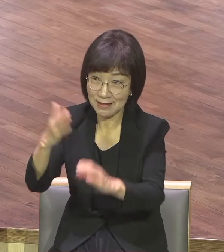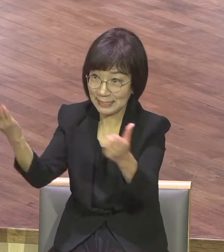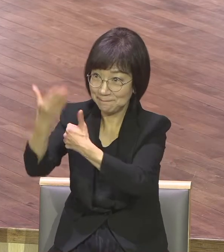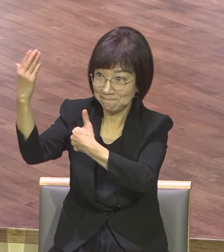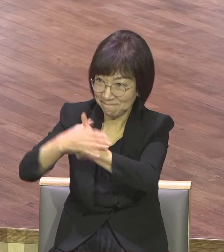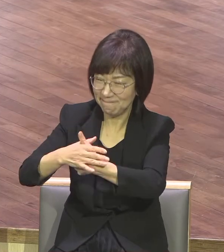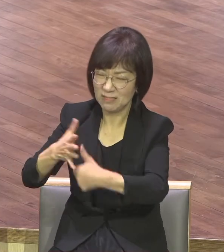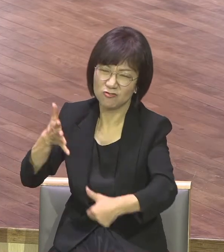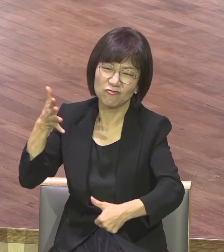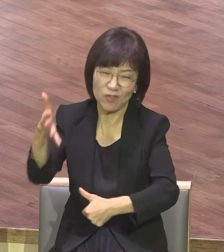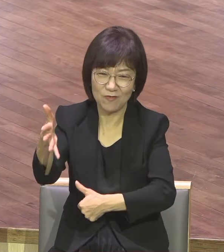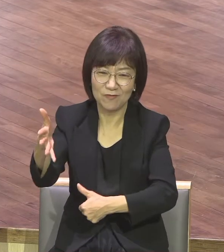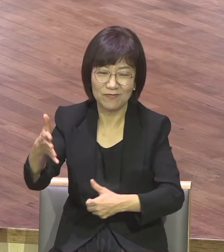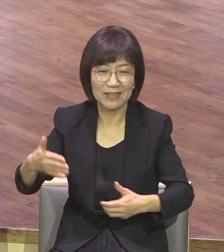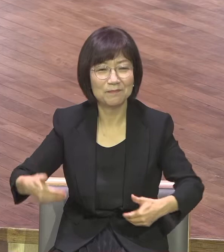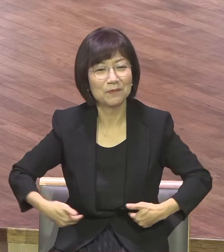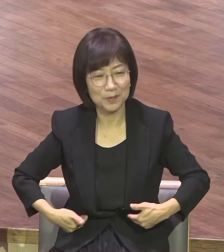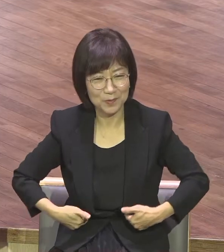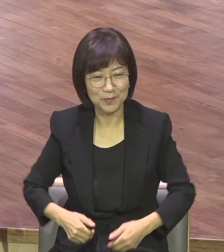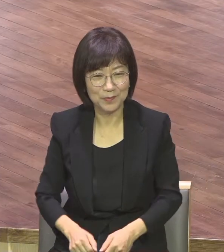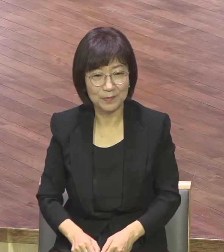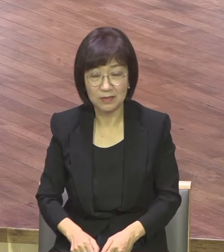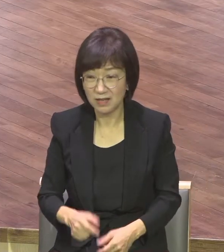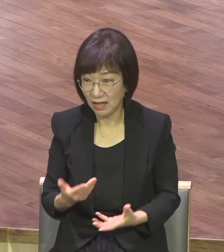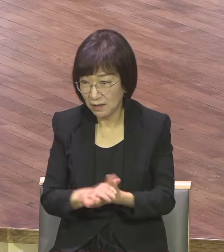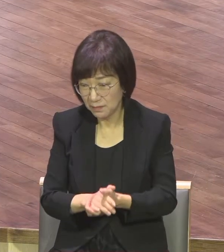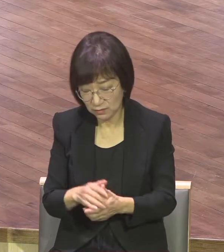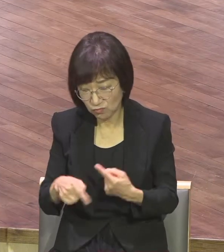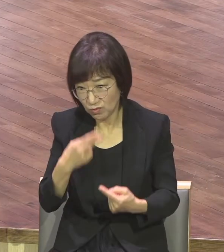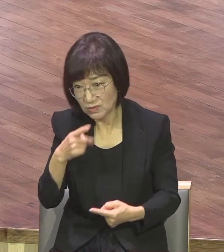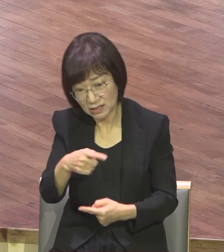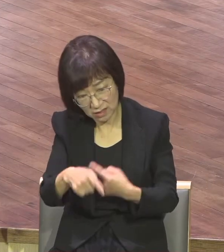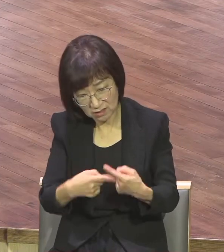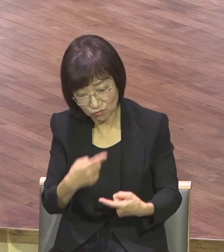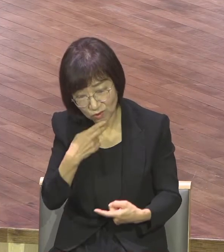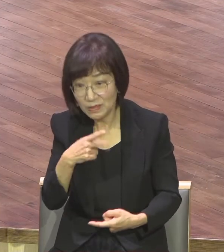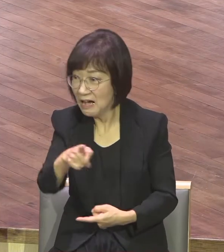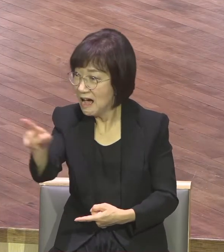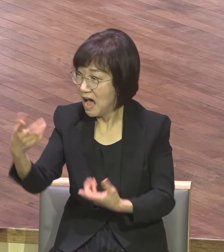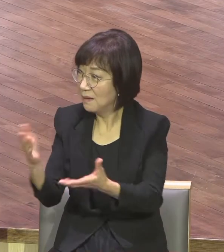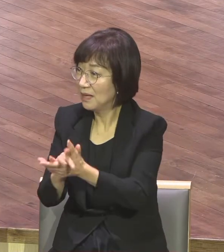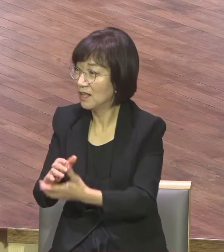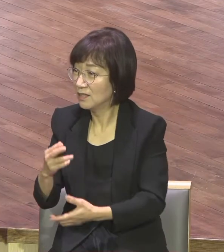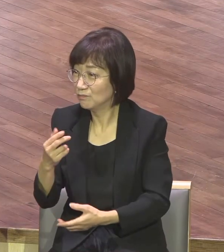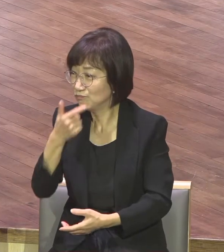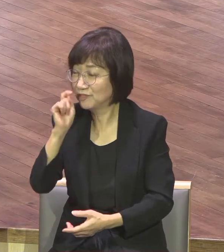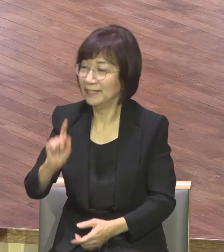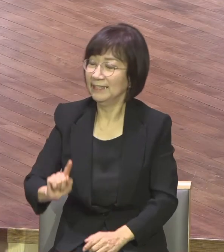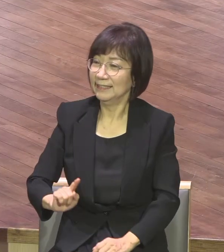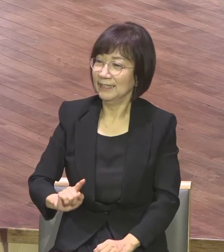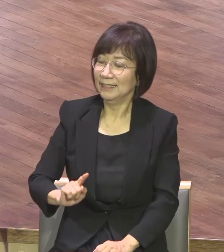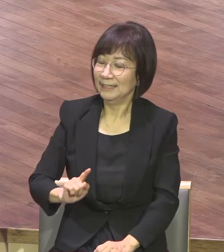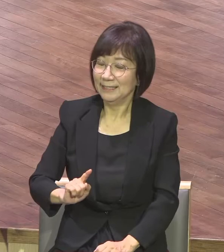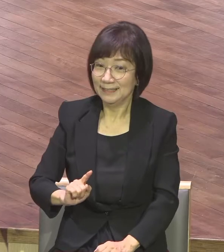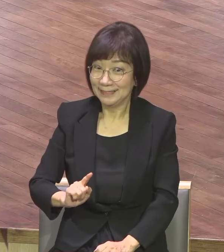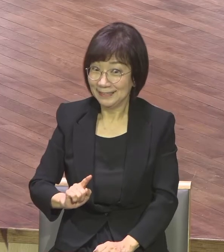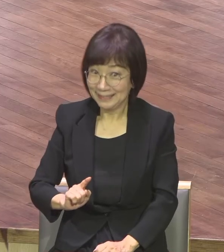돼요. 그래야지 아멘이 이래 저가 되겠어요. 스타트만 해야 된대.